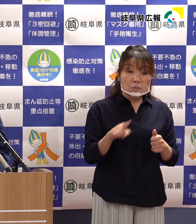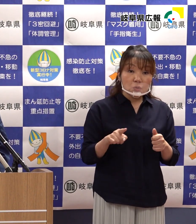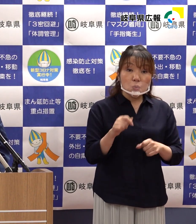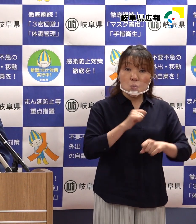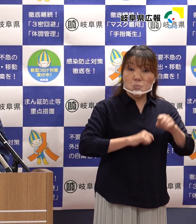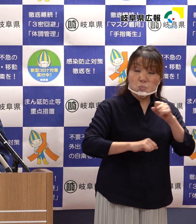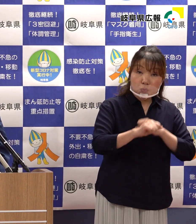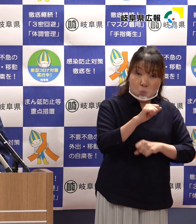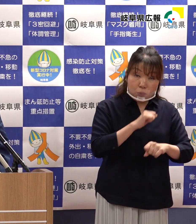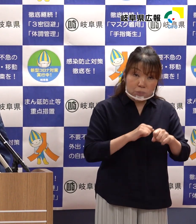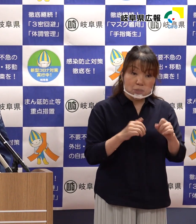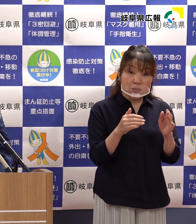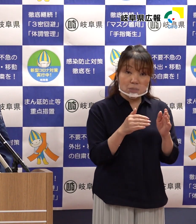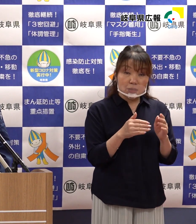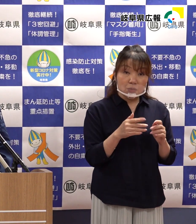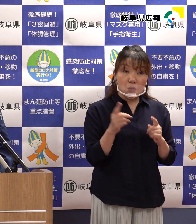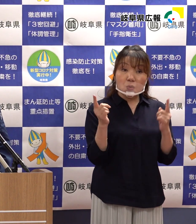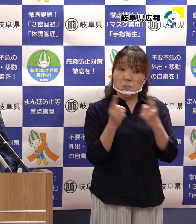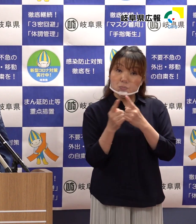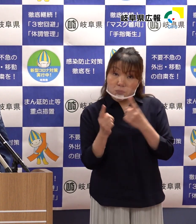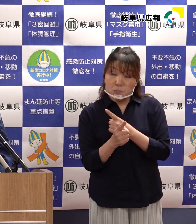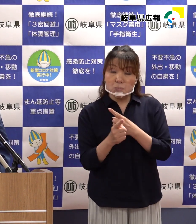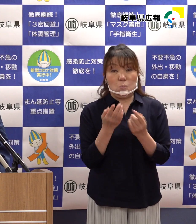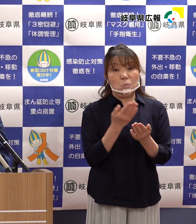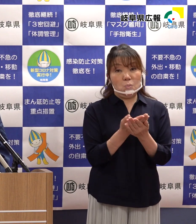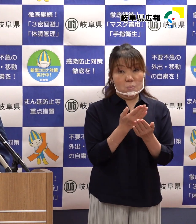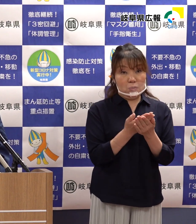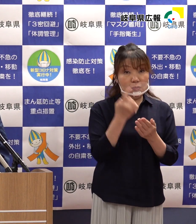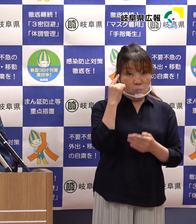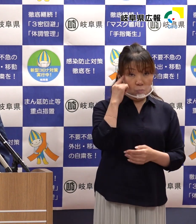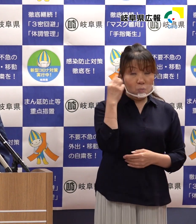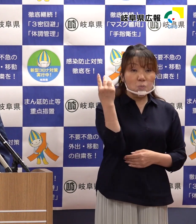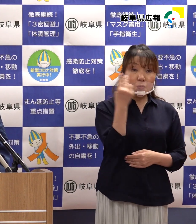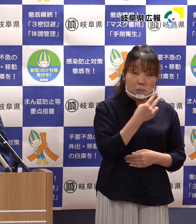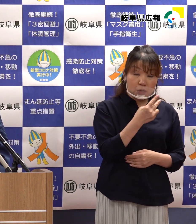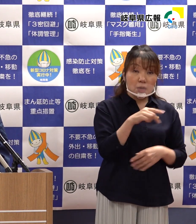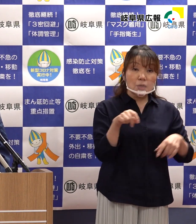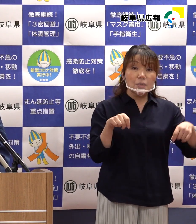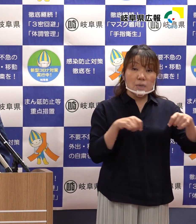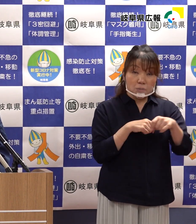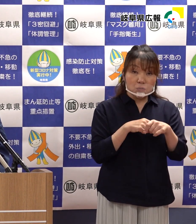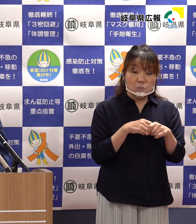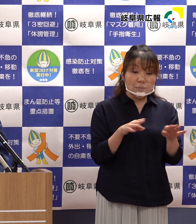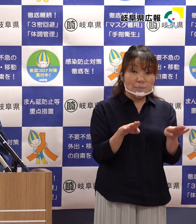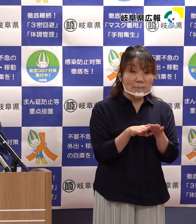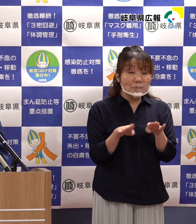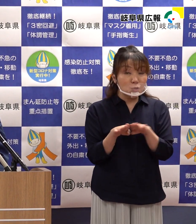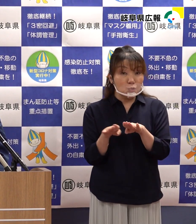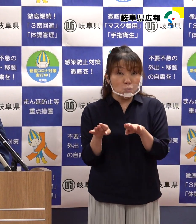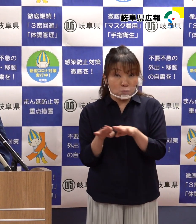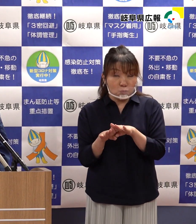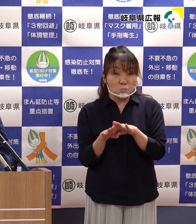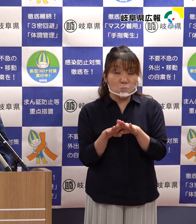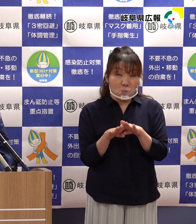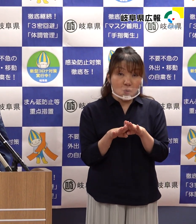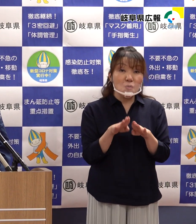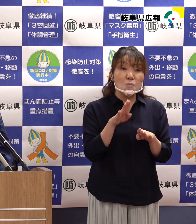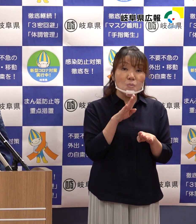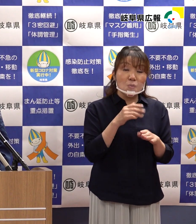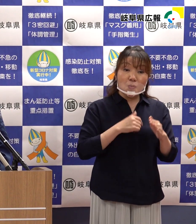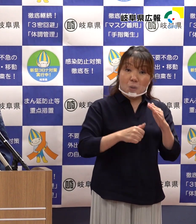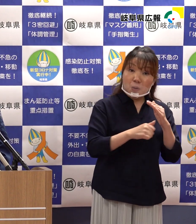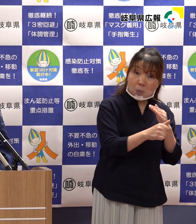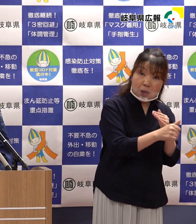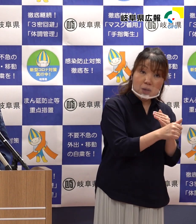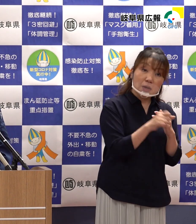ていくということなのかも、はい、思うんですけれども、はい、一方でその連休中とかもすごく人が多く出て